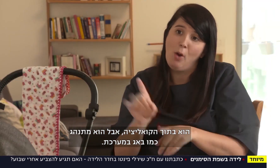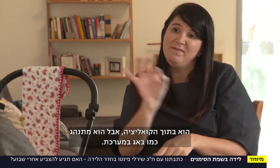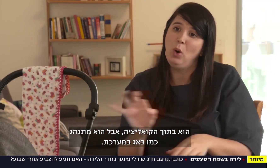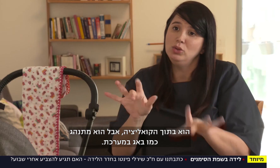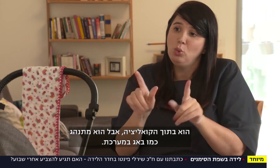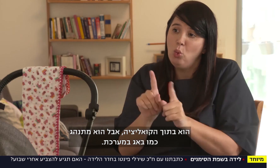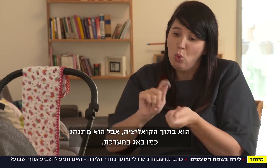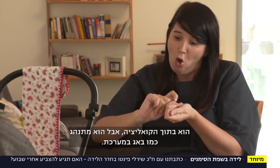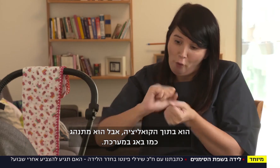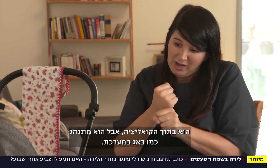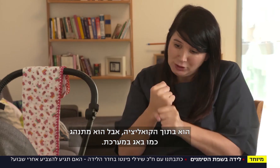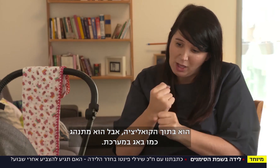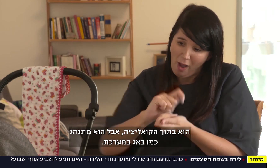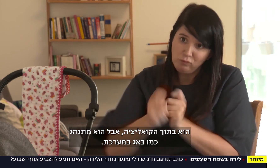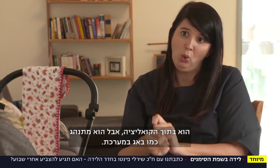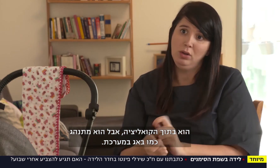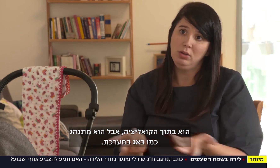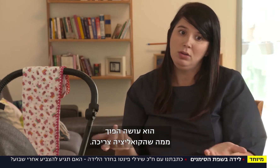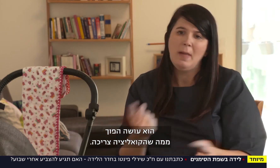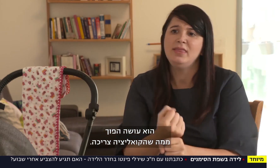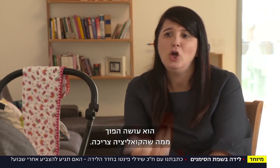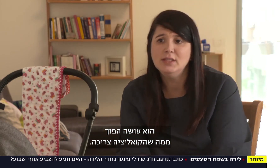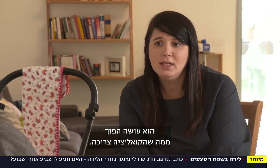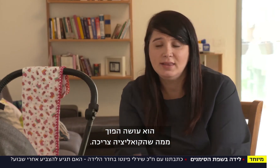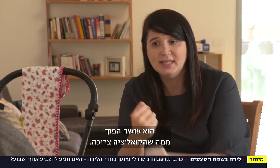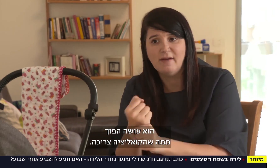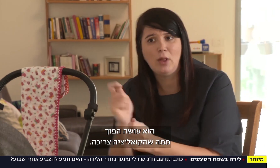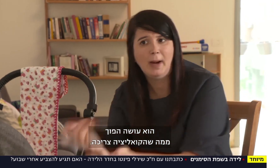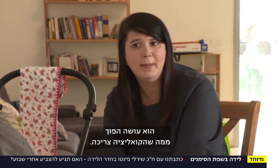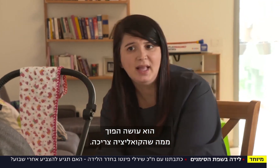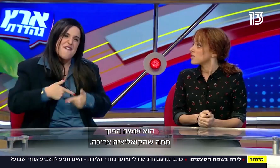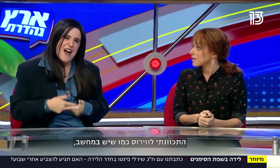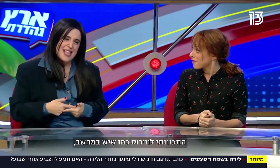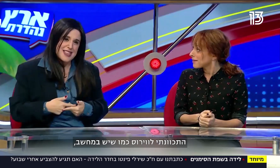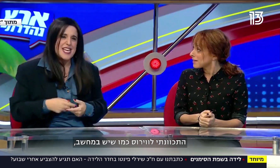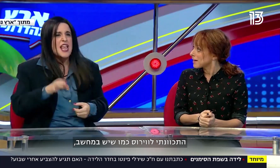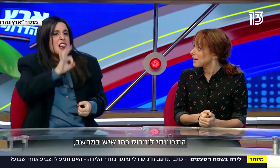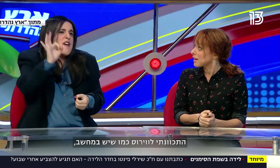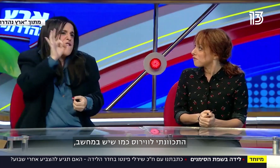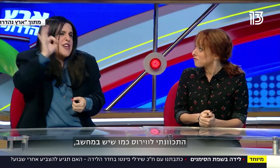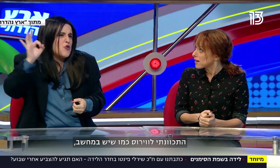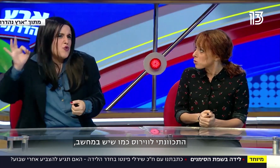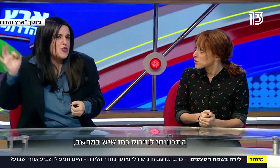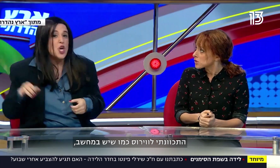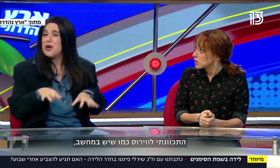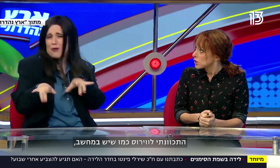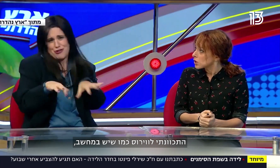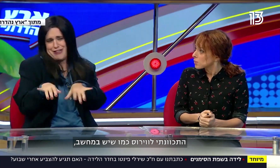הקואליציה, אבל הוא מתנהג כמו באג במערכת. הוא עושה הפוך ממה שהקואליציה צריכה. שהתכוונתי לווירוס כמו